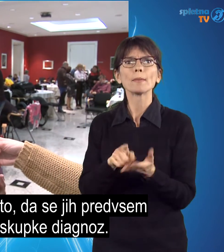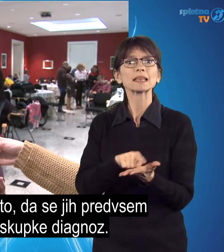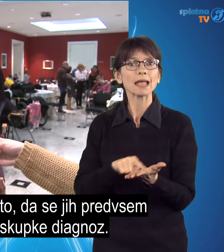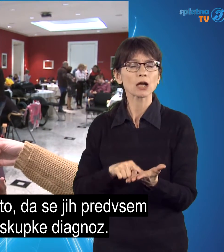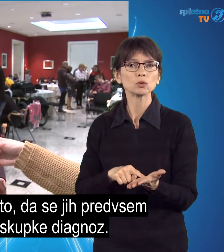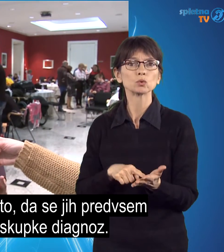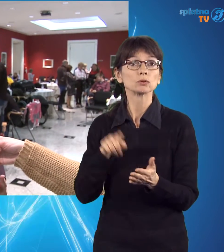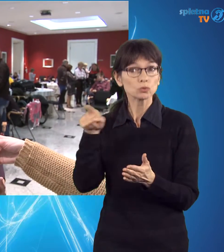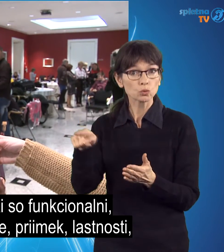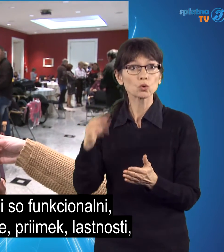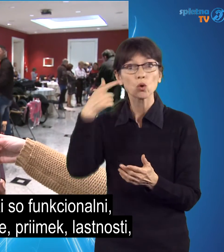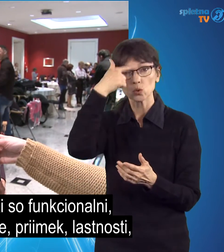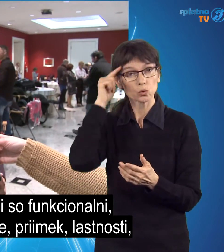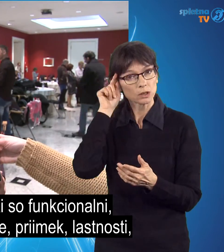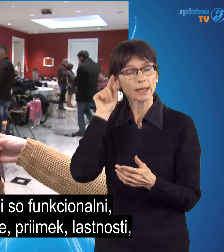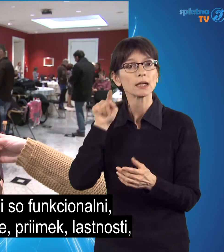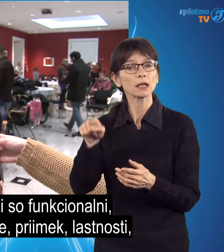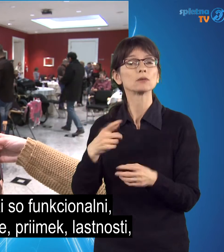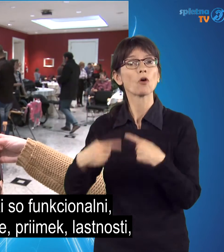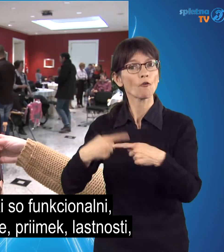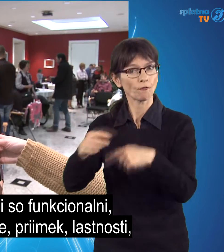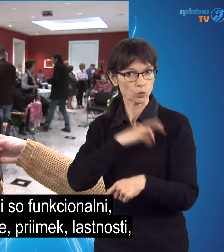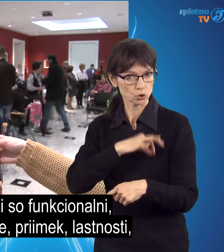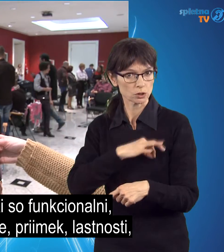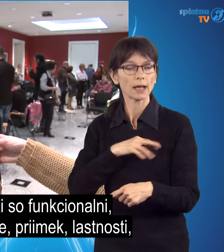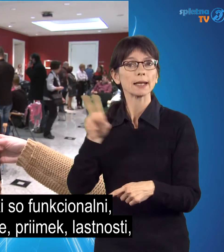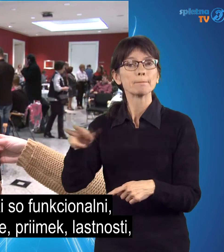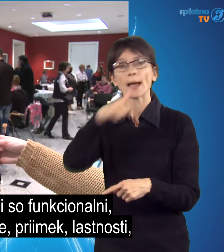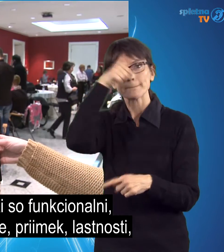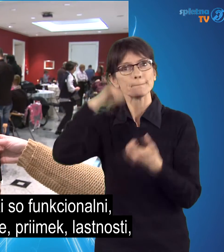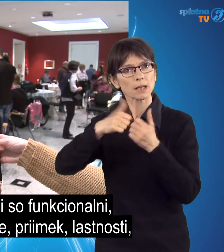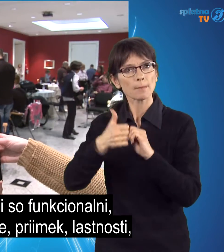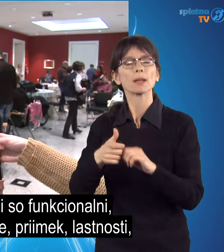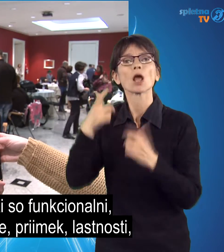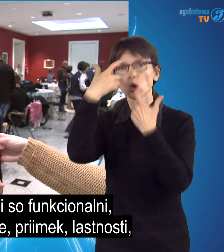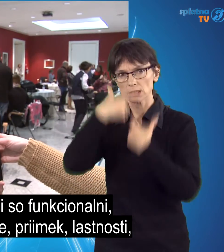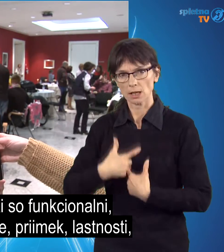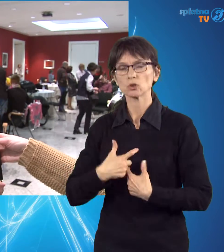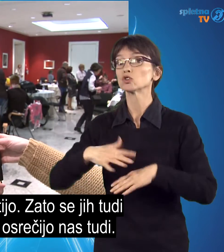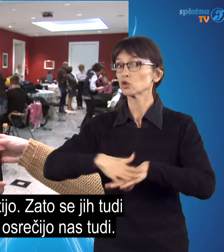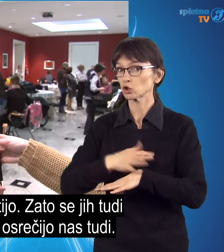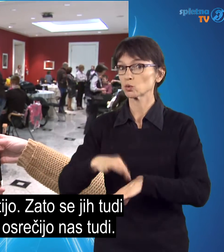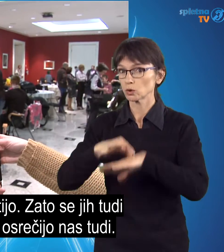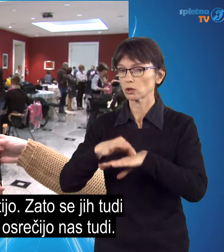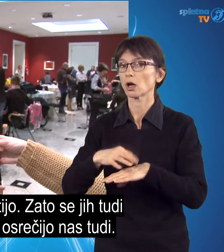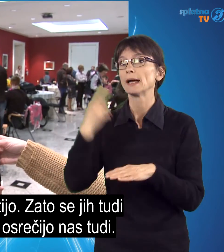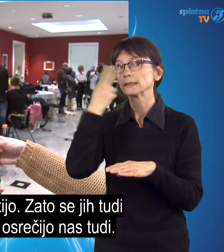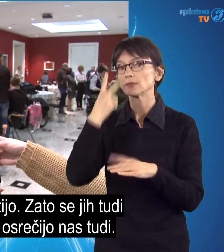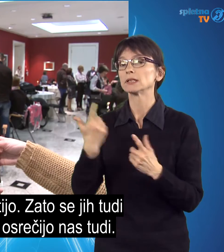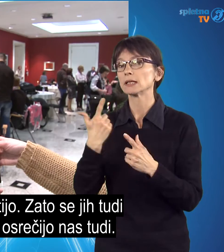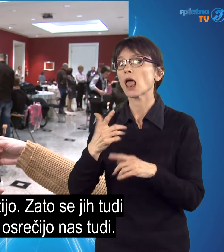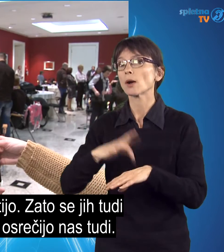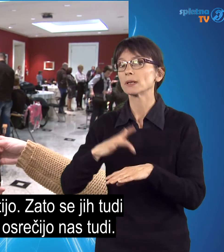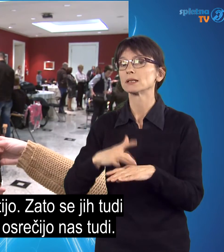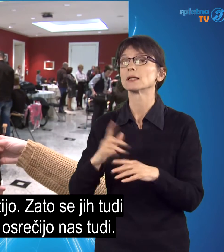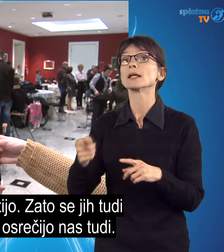skupke diagnoz, to so ljudje, ki so funkcionalni, imajo svoje ime, priimek, lastnosti, osebnostne čutijo, se jih tudi